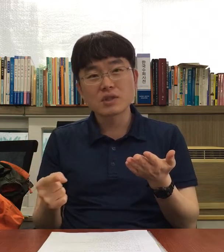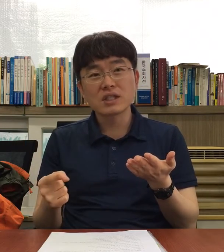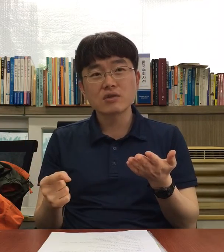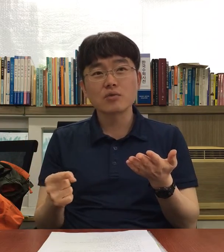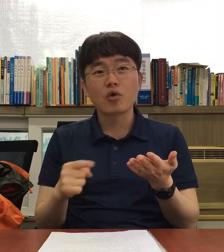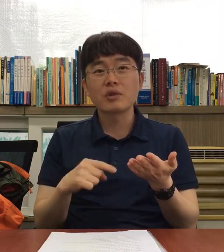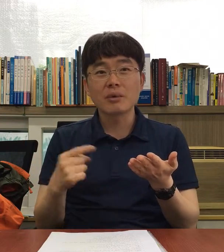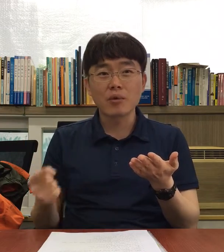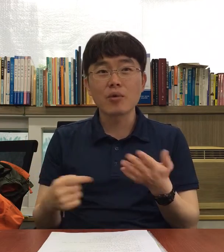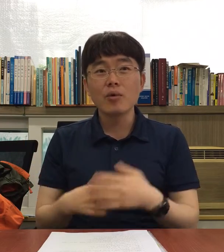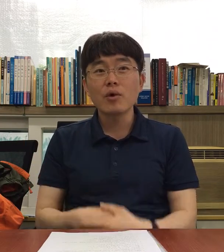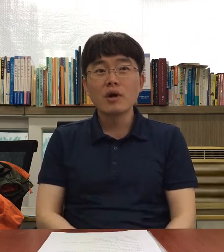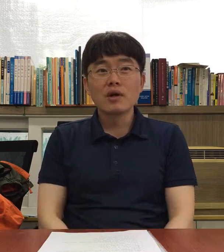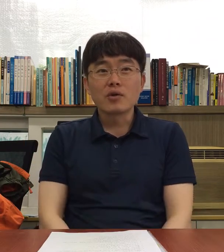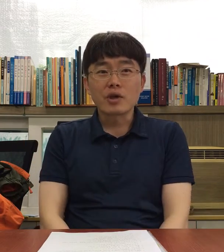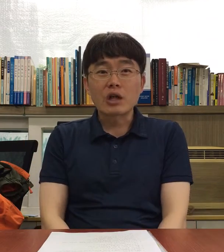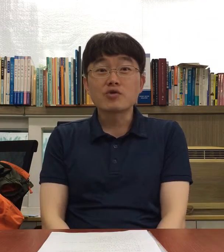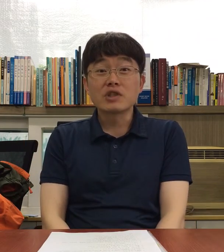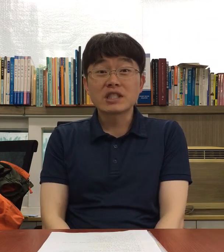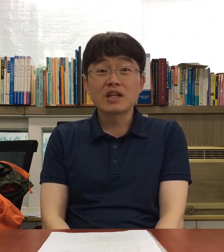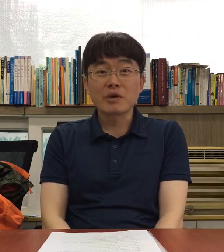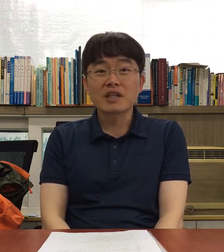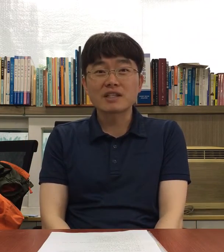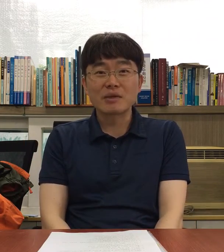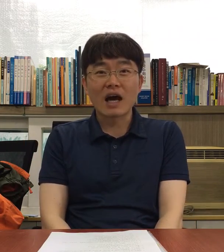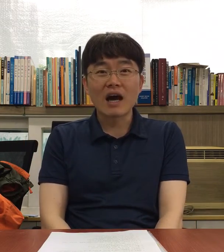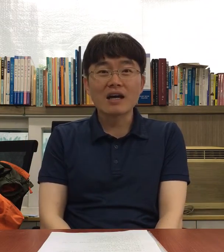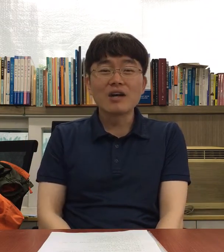좋을지 좀 고민해보고 이렇게 나눌 수 있는 시간을 좀 가졌습니다.